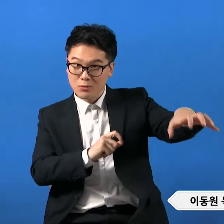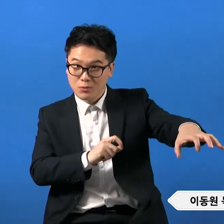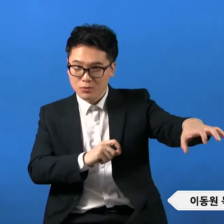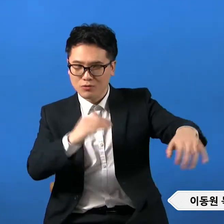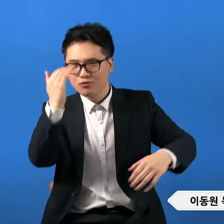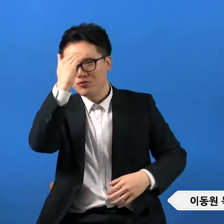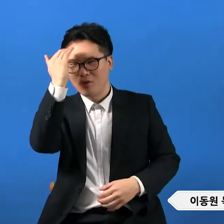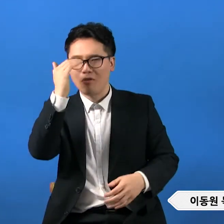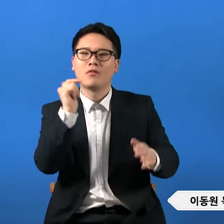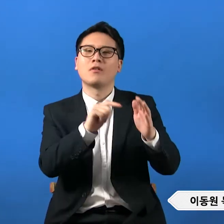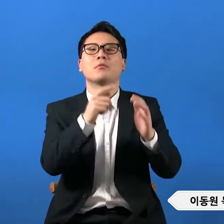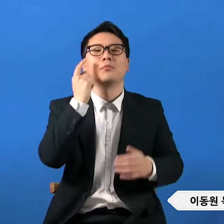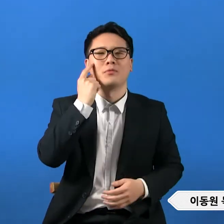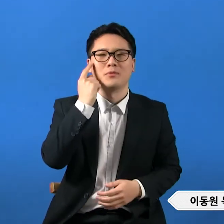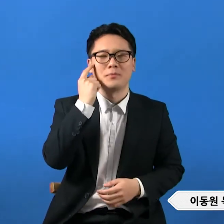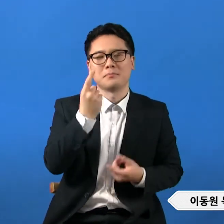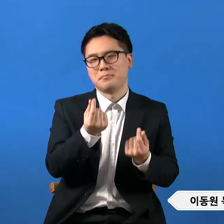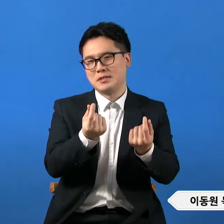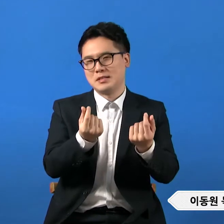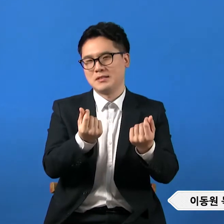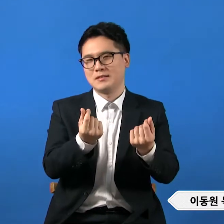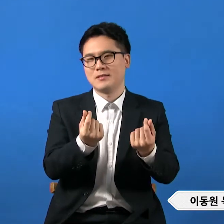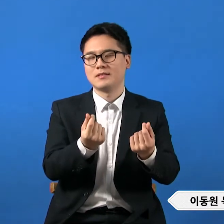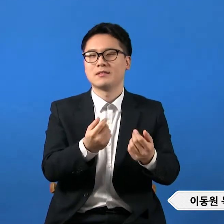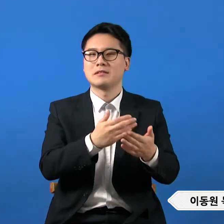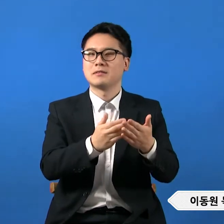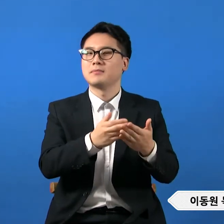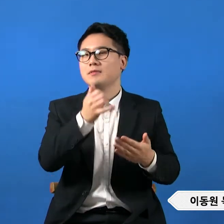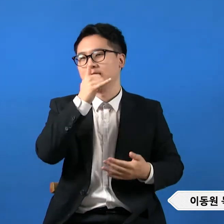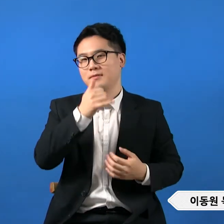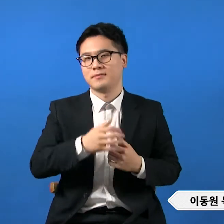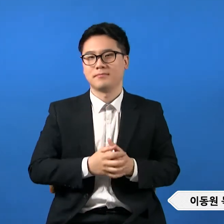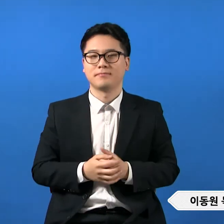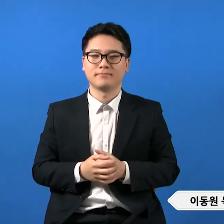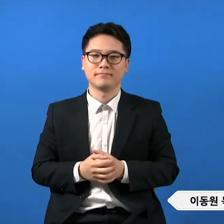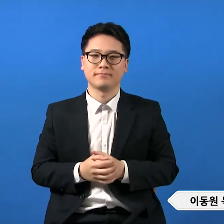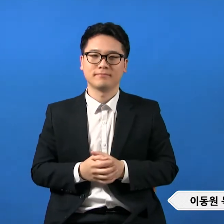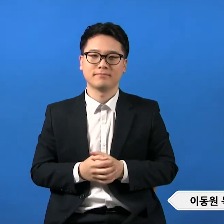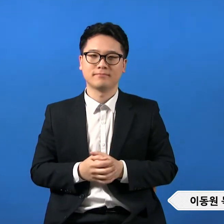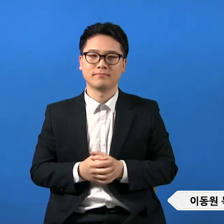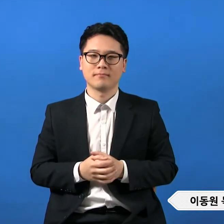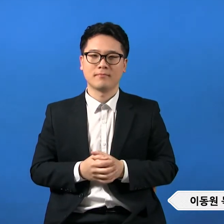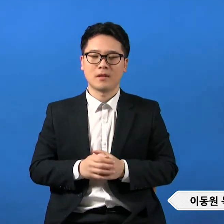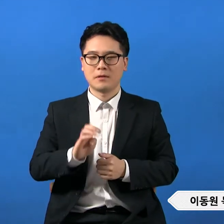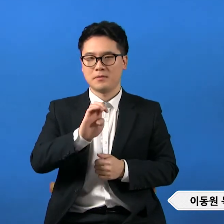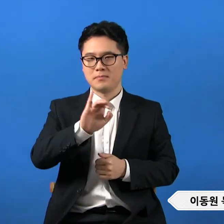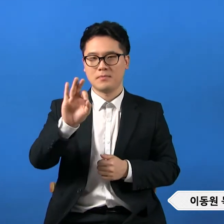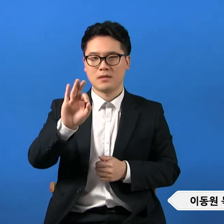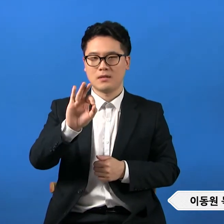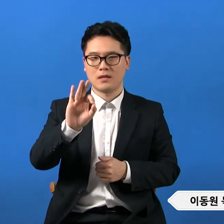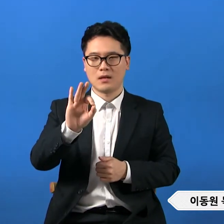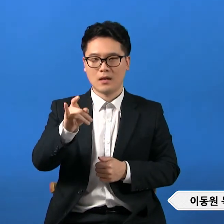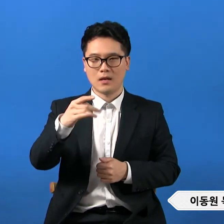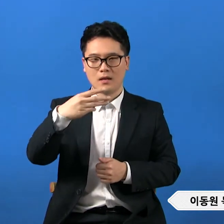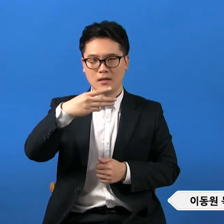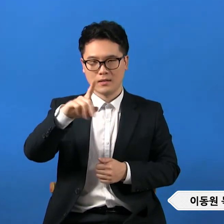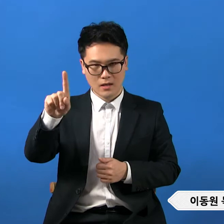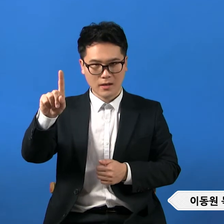않습니까? 네, 이거 제가 직접 가서 찍은 거예요. 네, 이게 피에타상입니다.